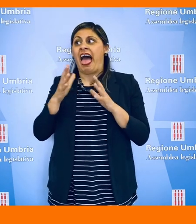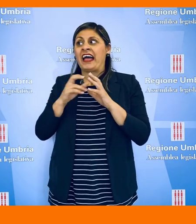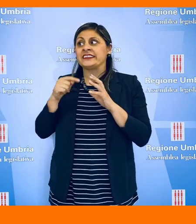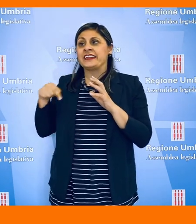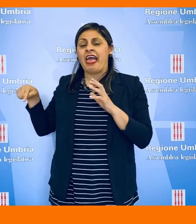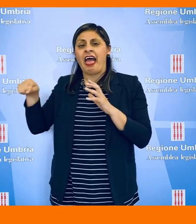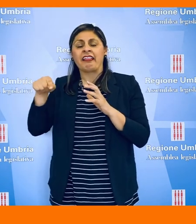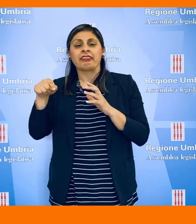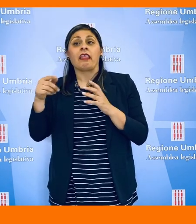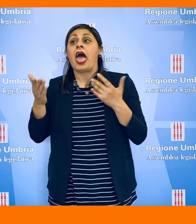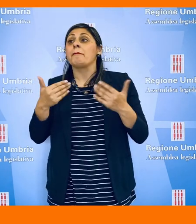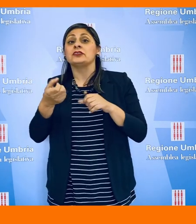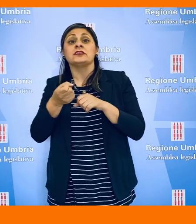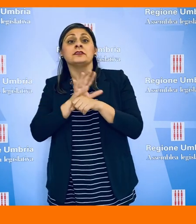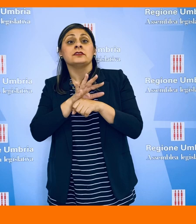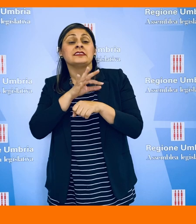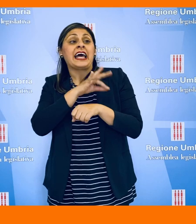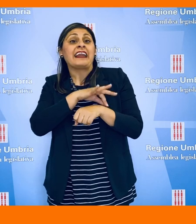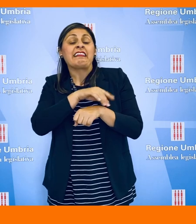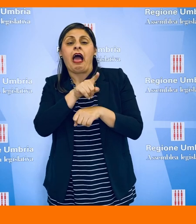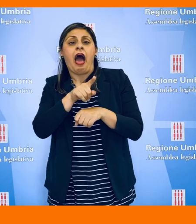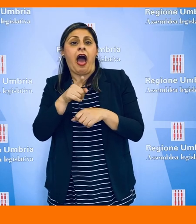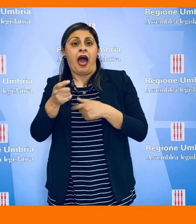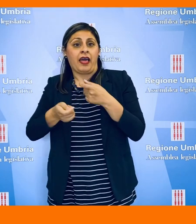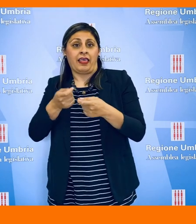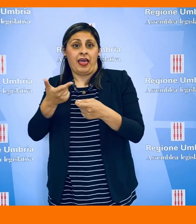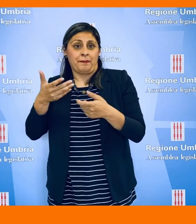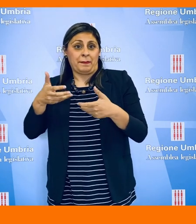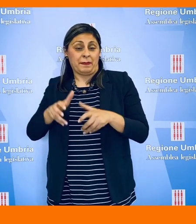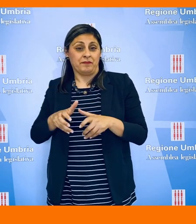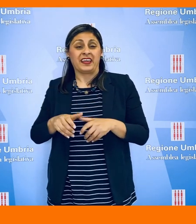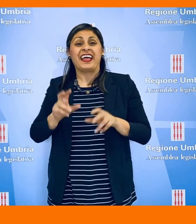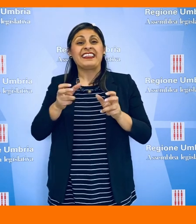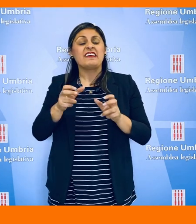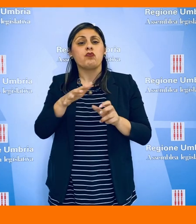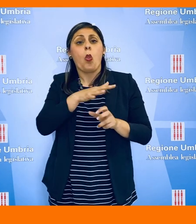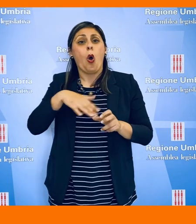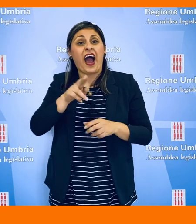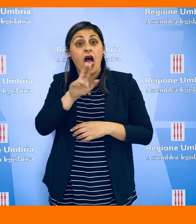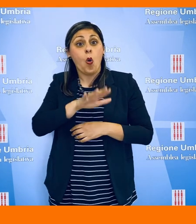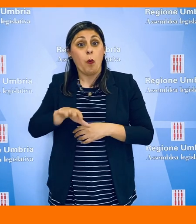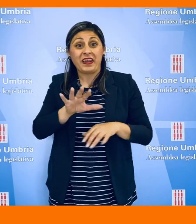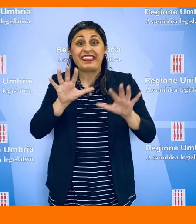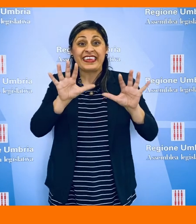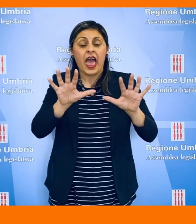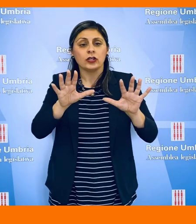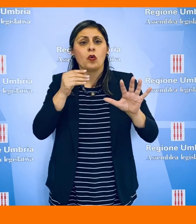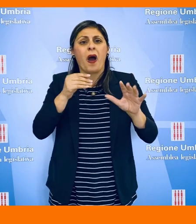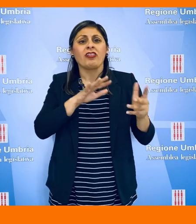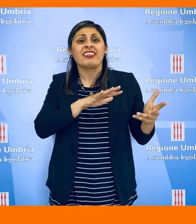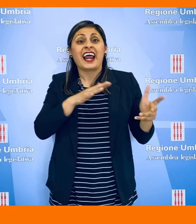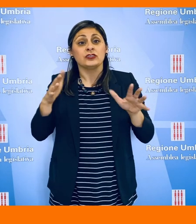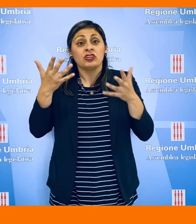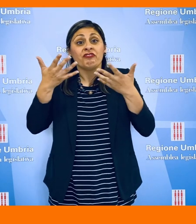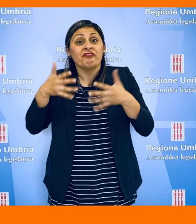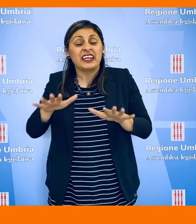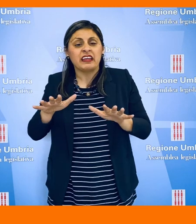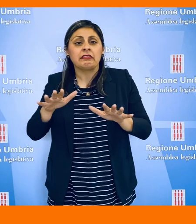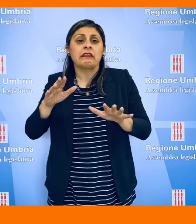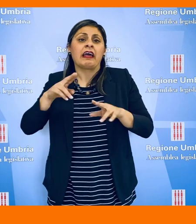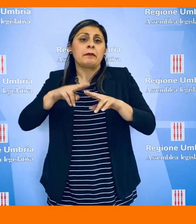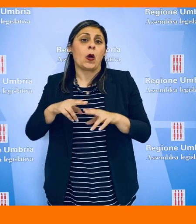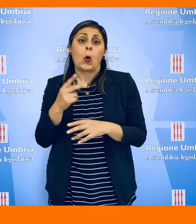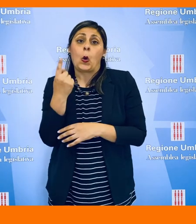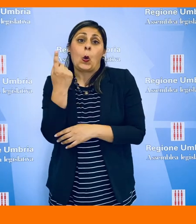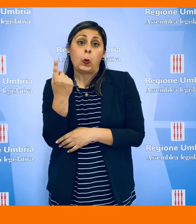pubblicitari che le aziende hanno effettuato a causa dell'emergenza sanitaria. Delle 10 televisioni locali umbre al termine della transizione dovrebbero